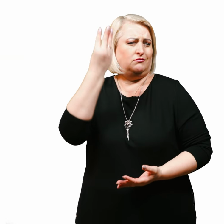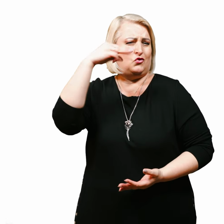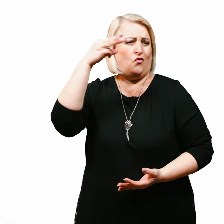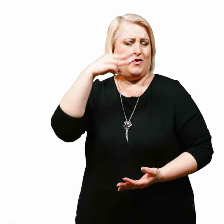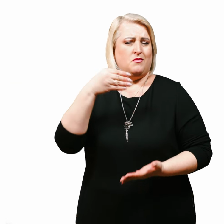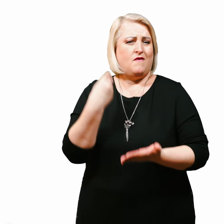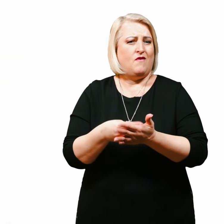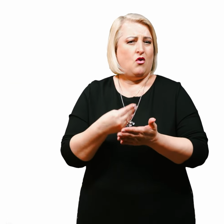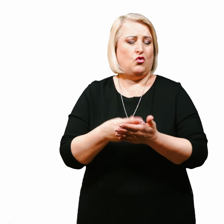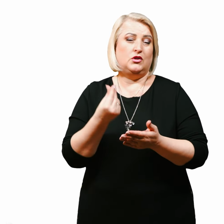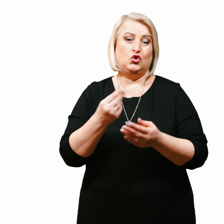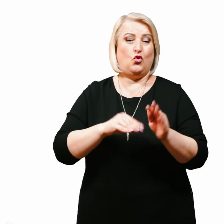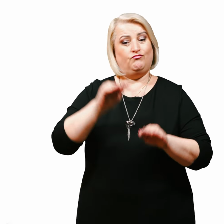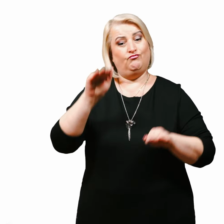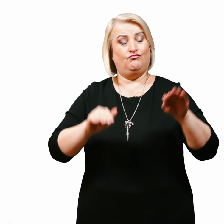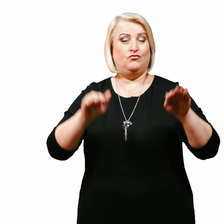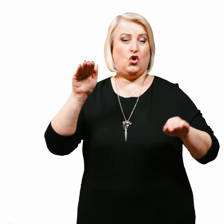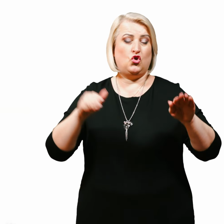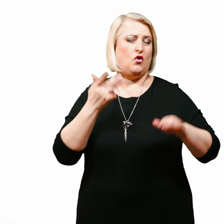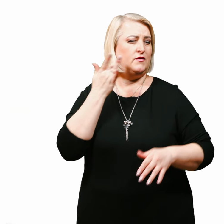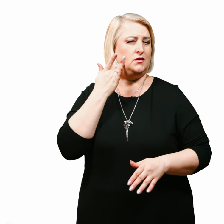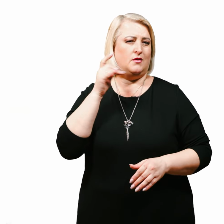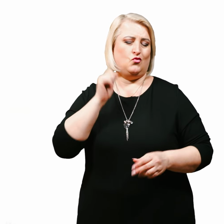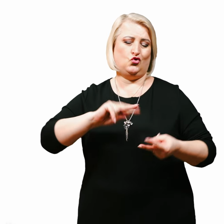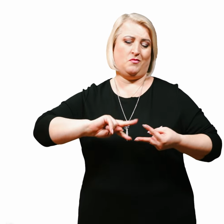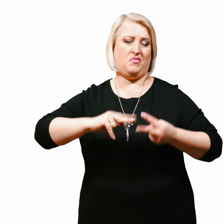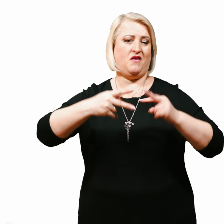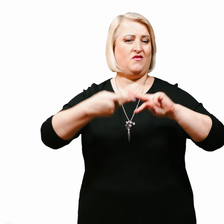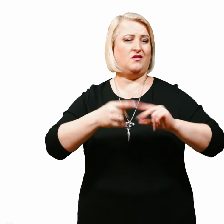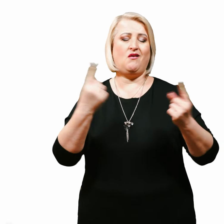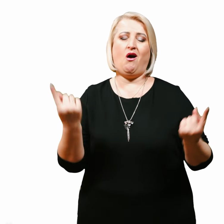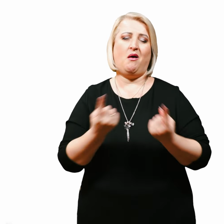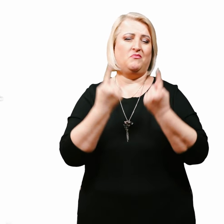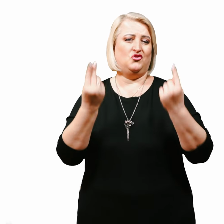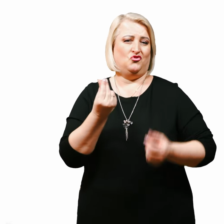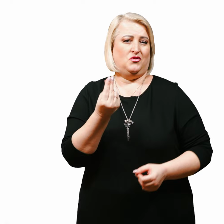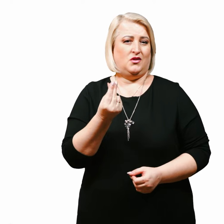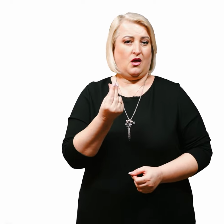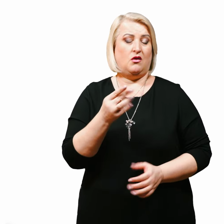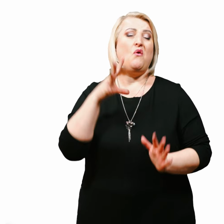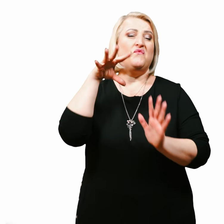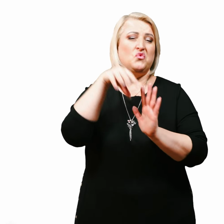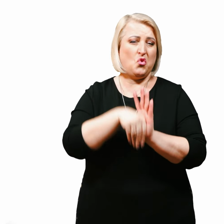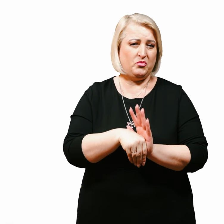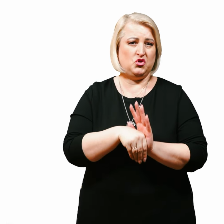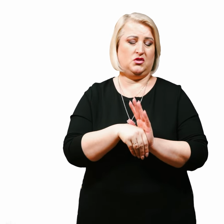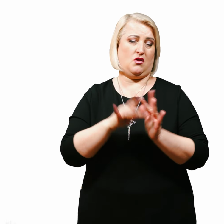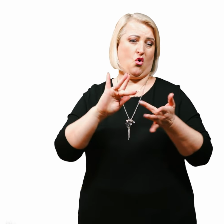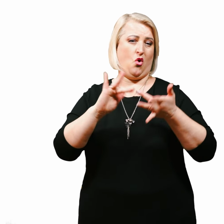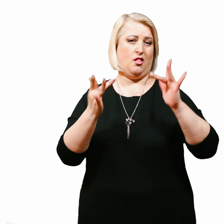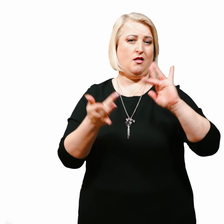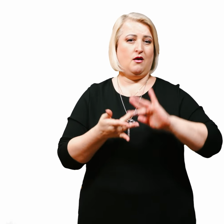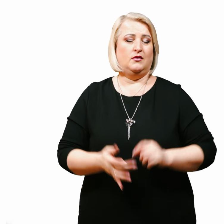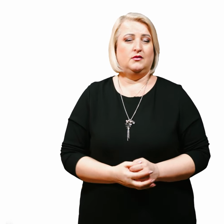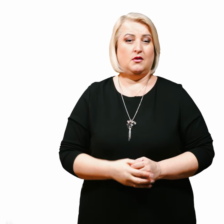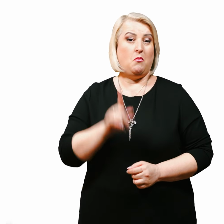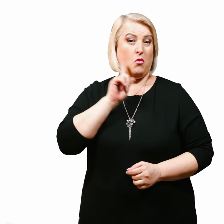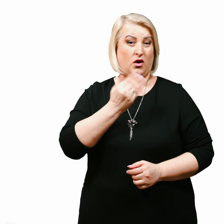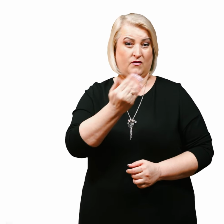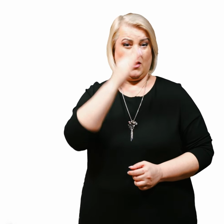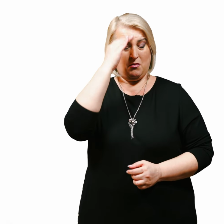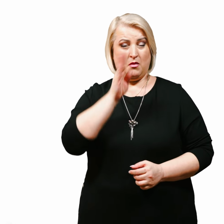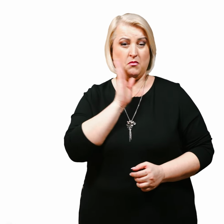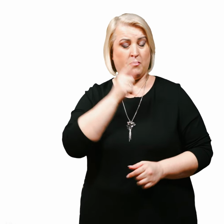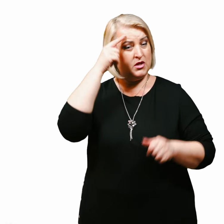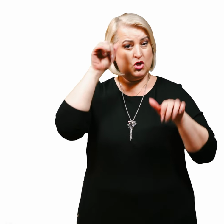Их стоимость колеблется, но их всегда можно превратить в обычные деньги, в том числе онлайн. Пока твои родители не